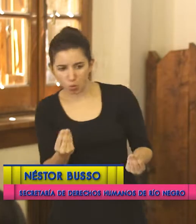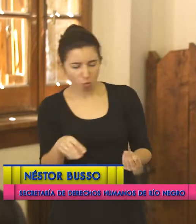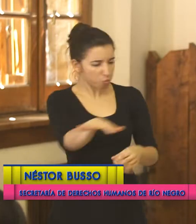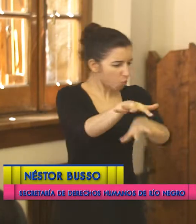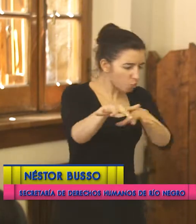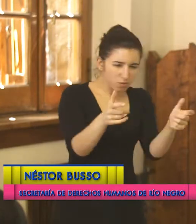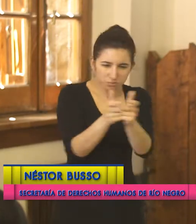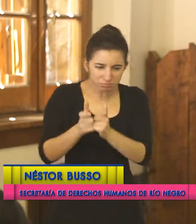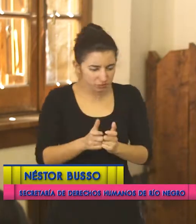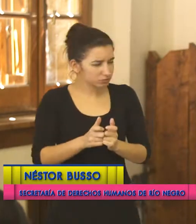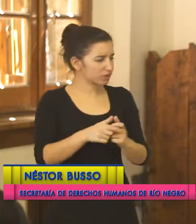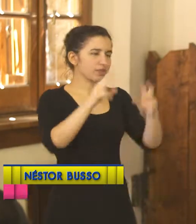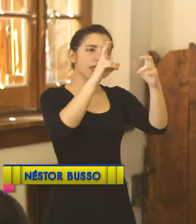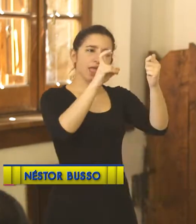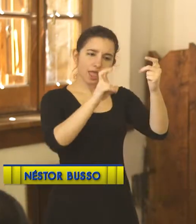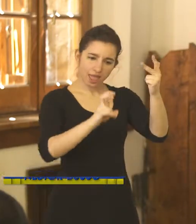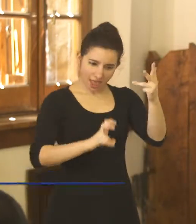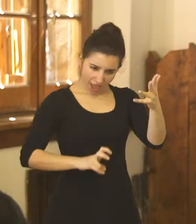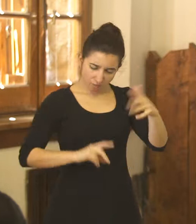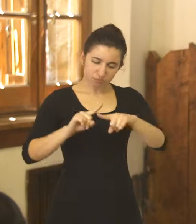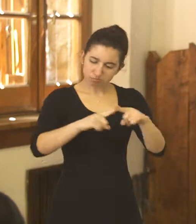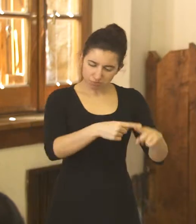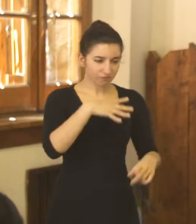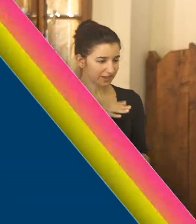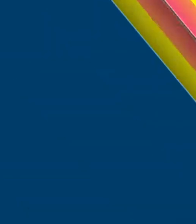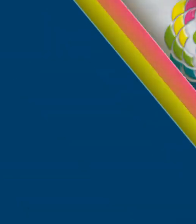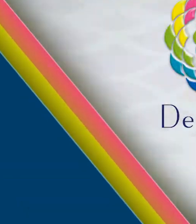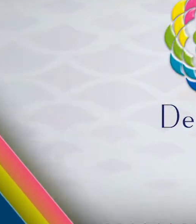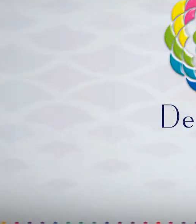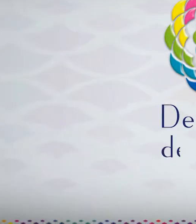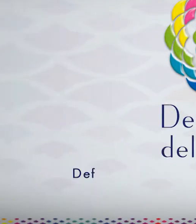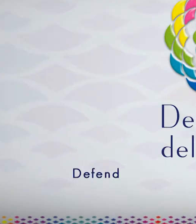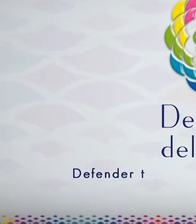son algunos de los muchos temas que nos quedan para trabajar gracias